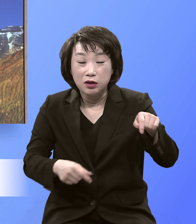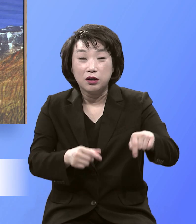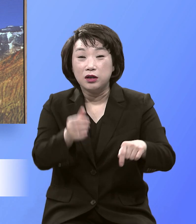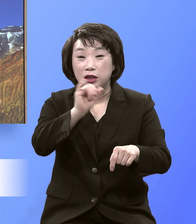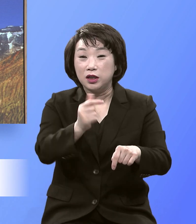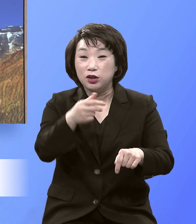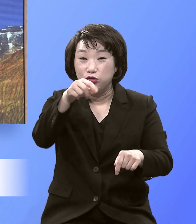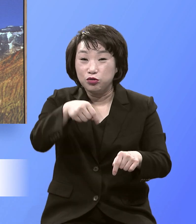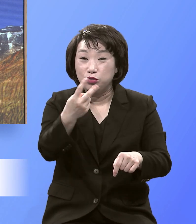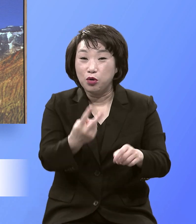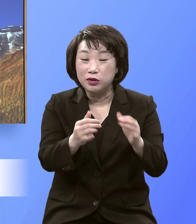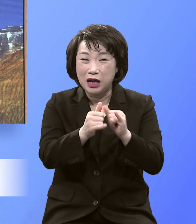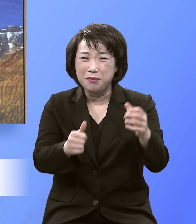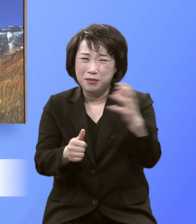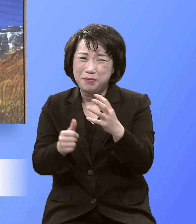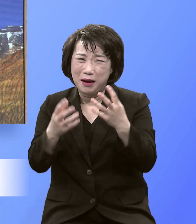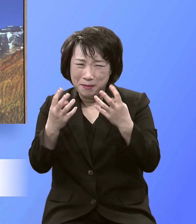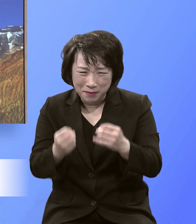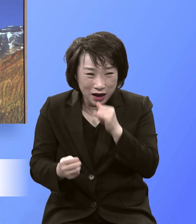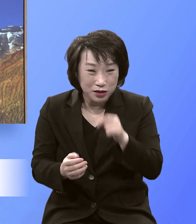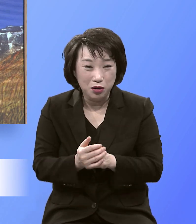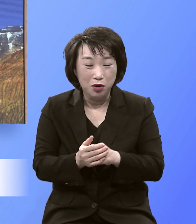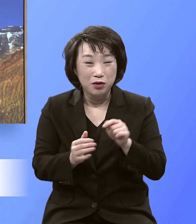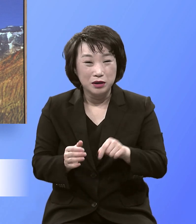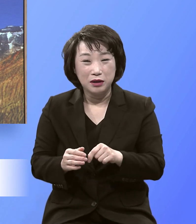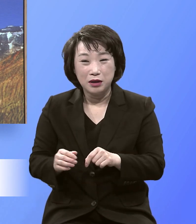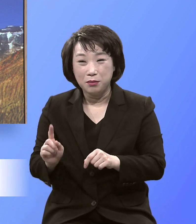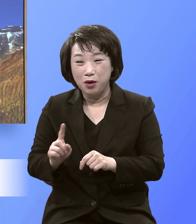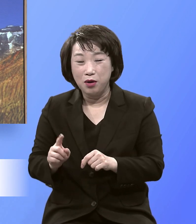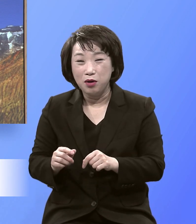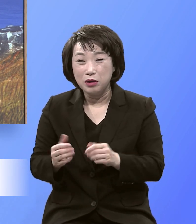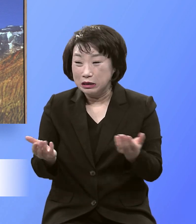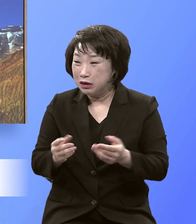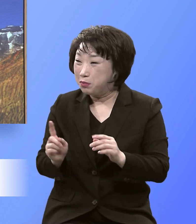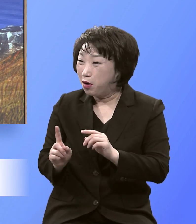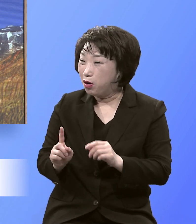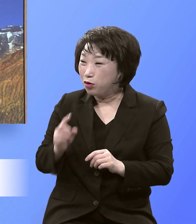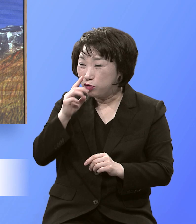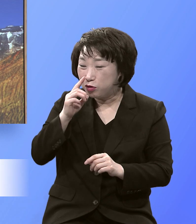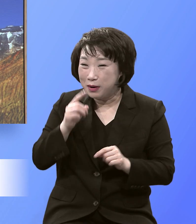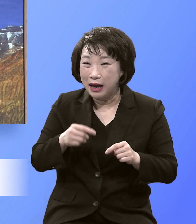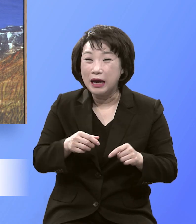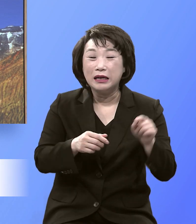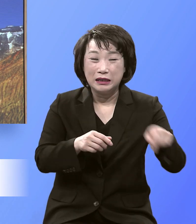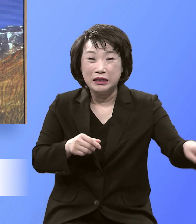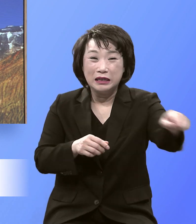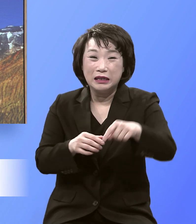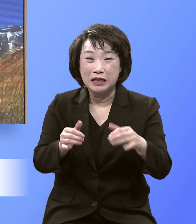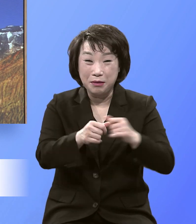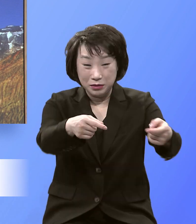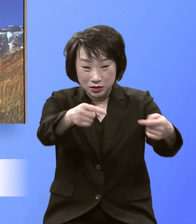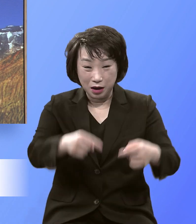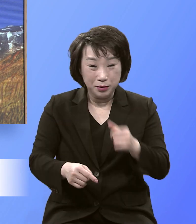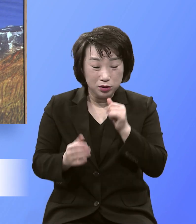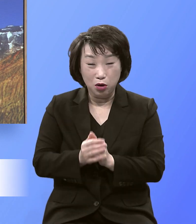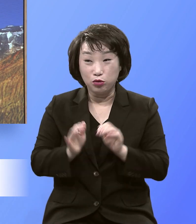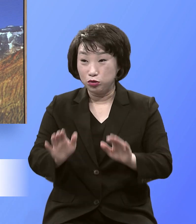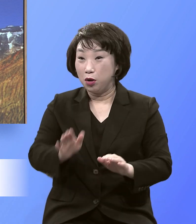핍박을 하니까 그들이 와서 모르나고 봤는데, 이 병자가 치료받고